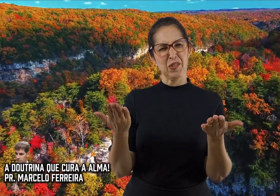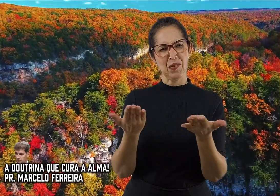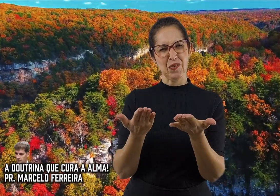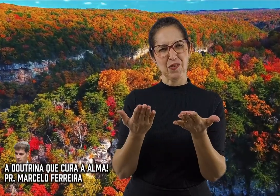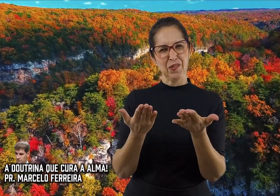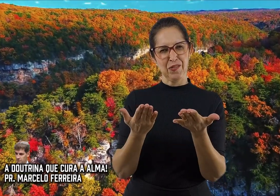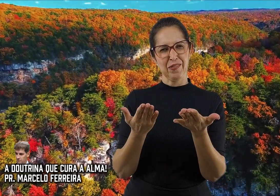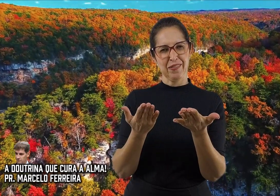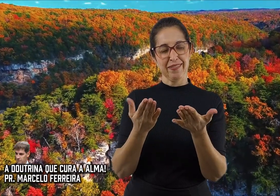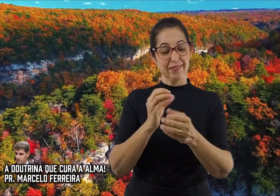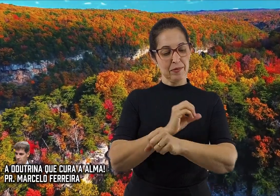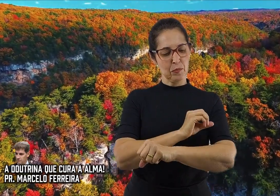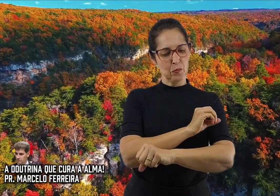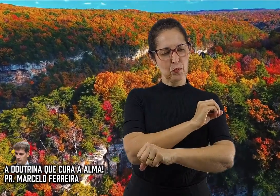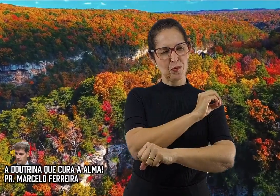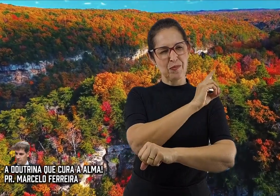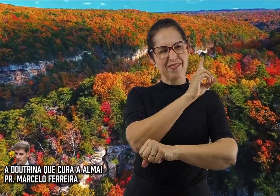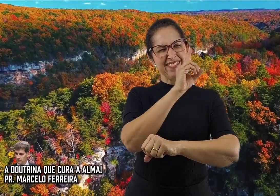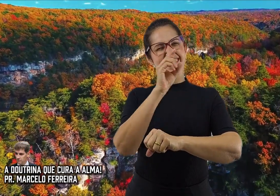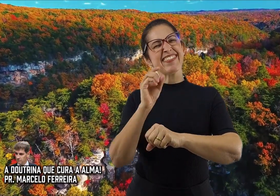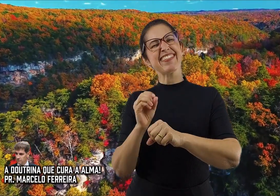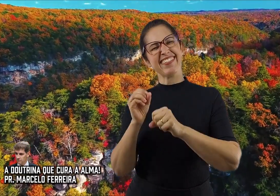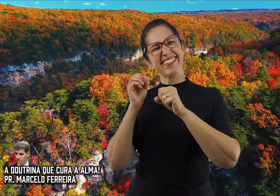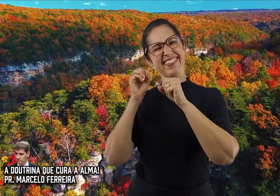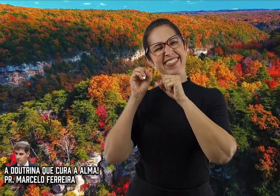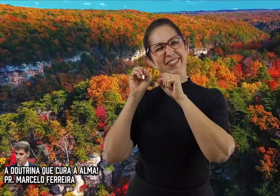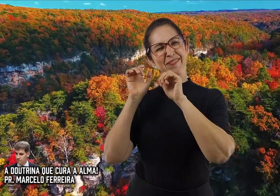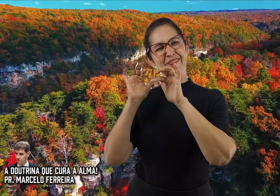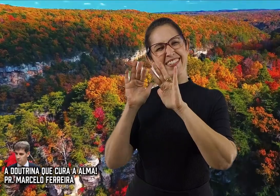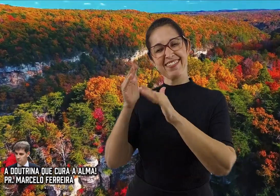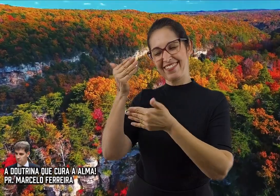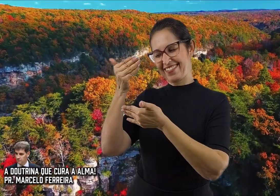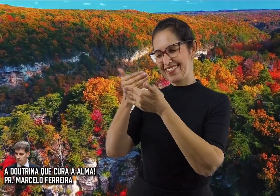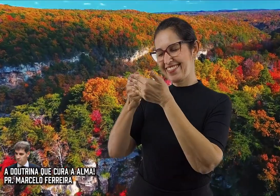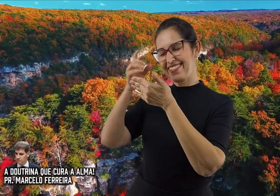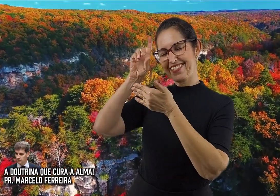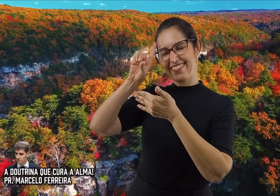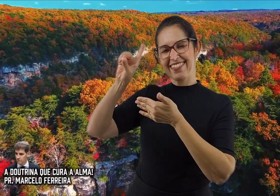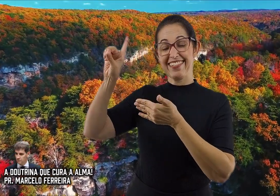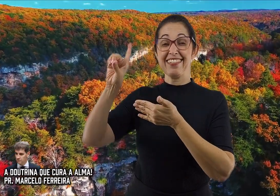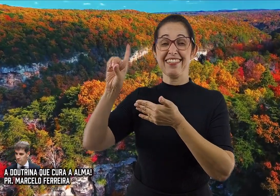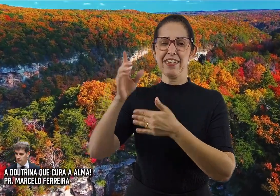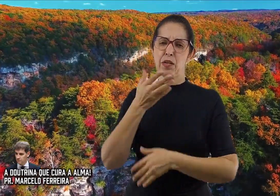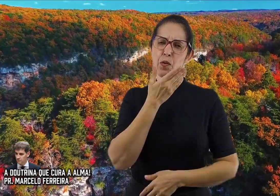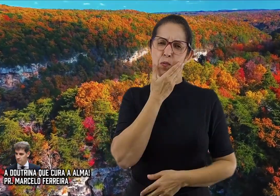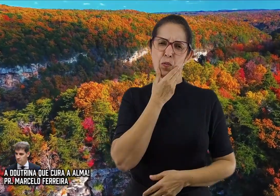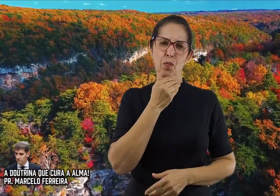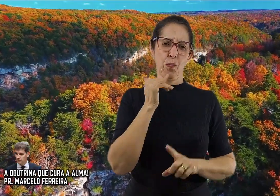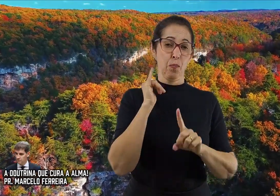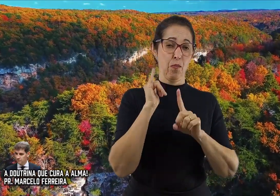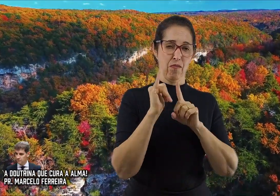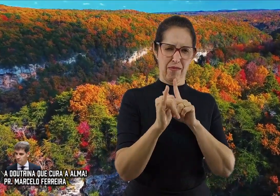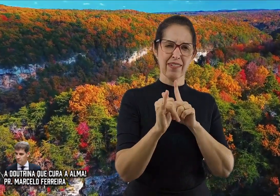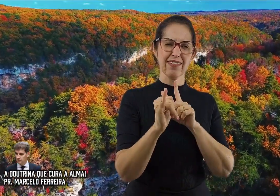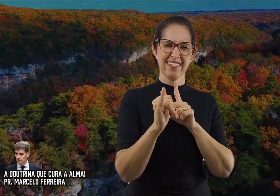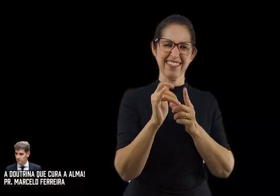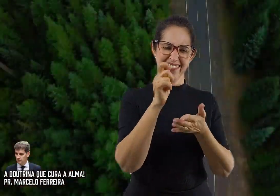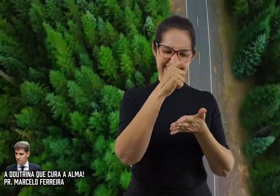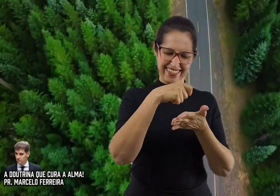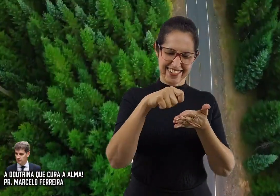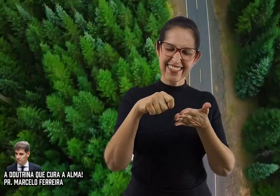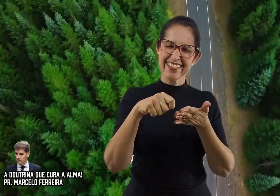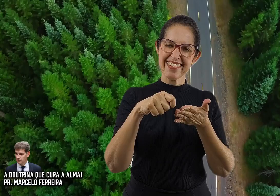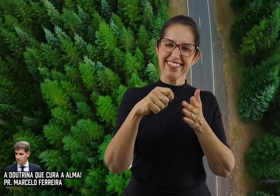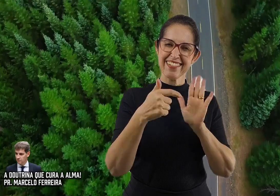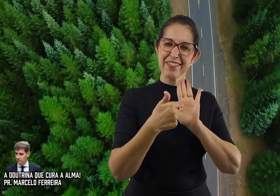abençoado na presença do Senhor. Como disse o profeta Abacuque, Deus